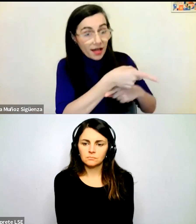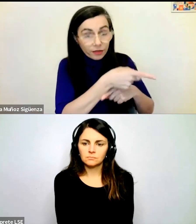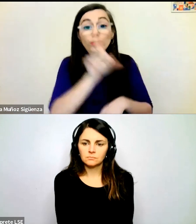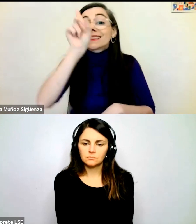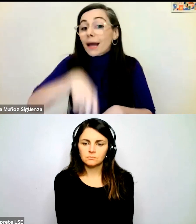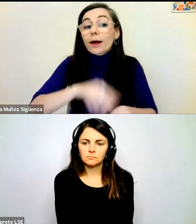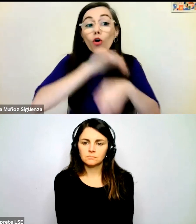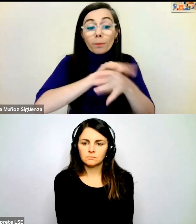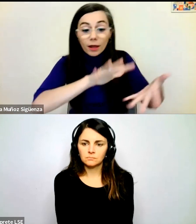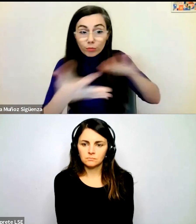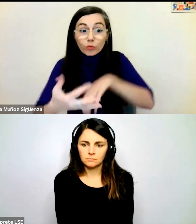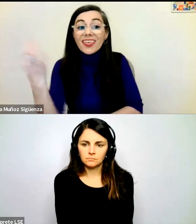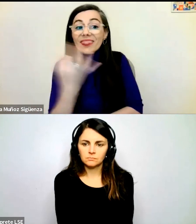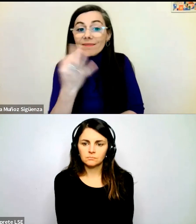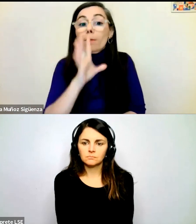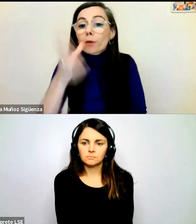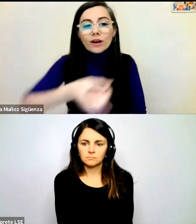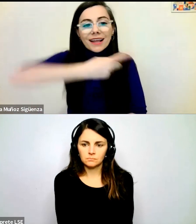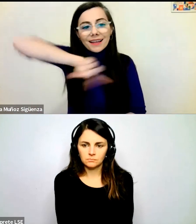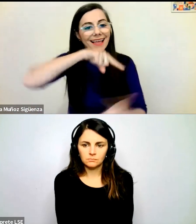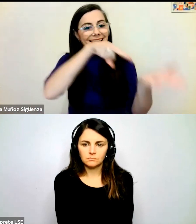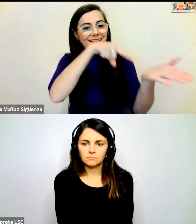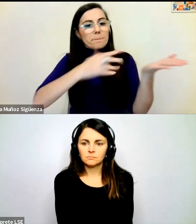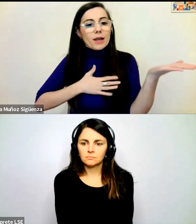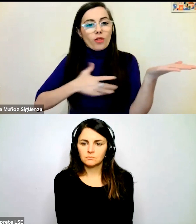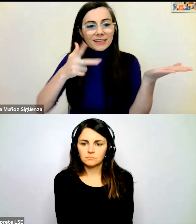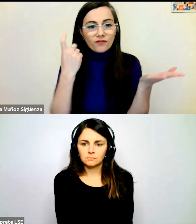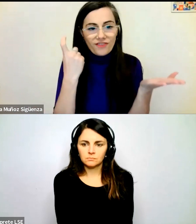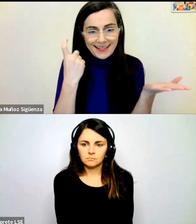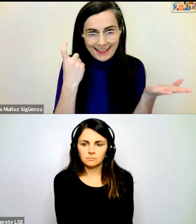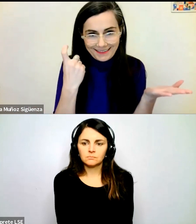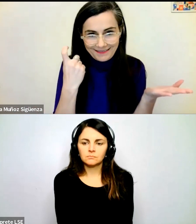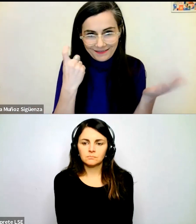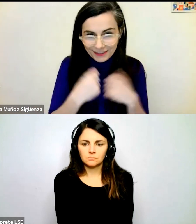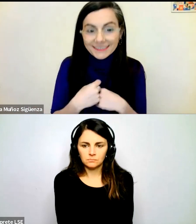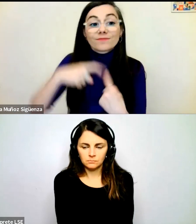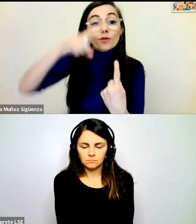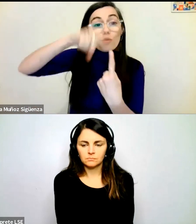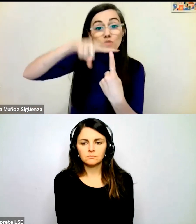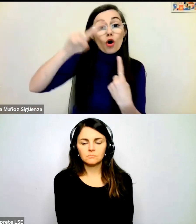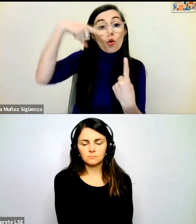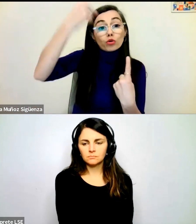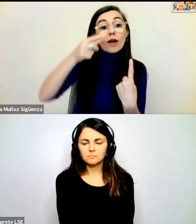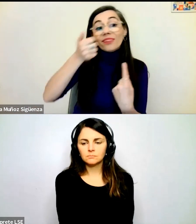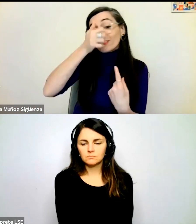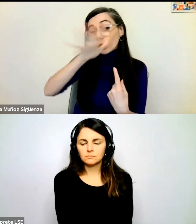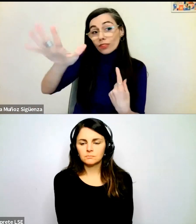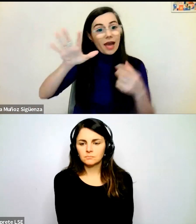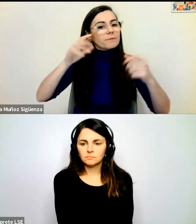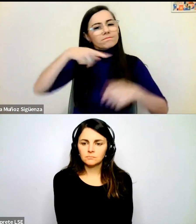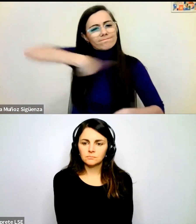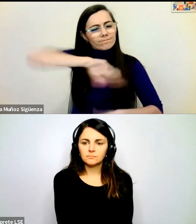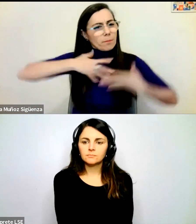leyes que se deben de cumplir por obligación y también porque tenemos nosotros la obligación de exigir